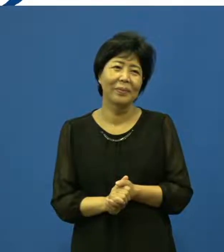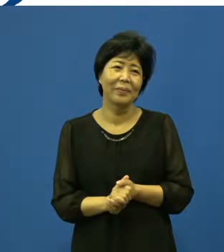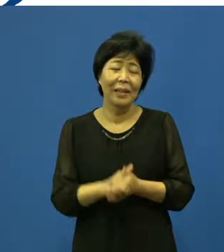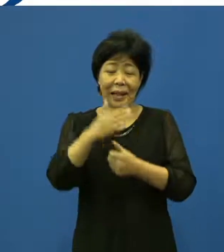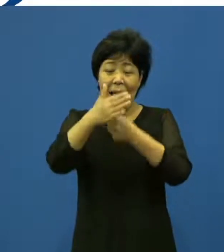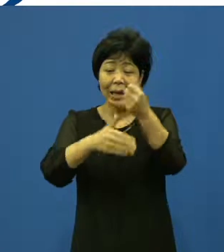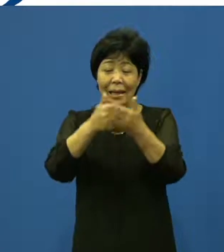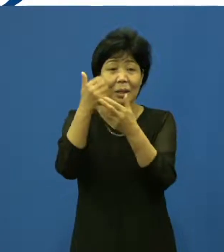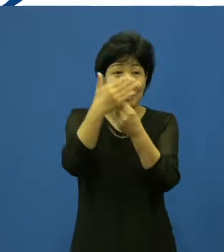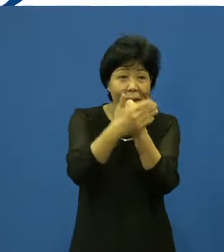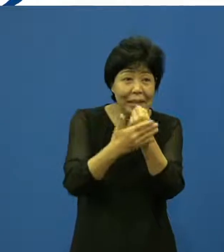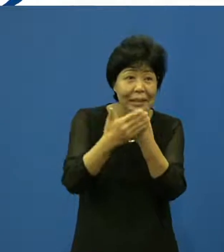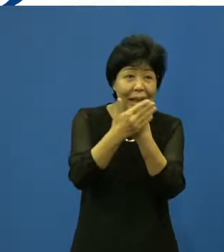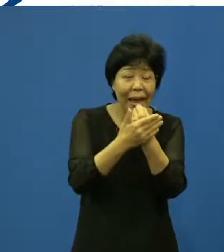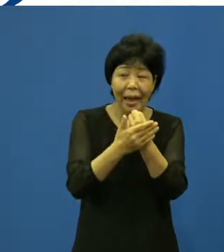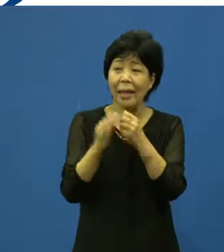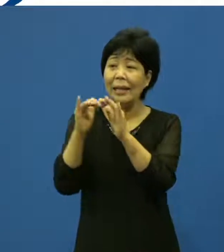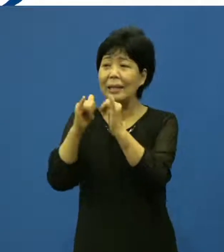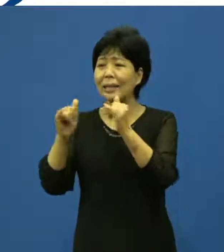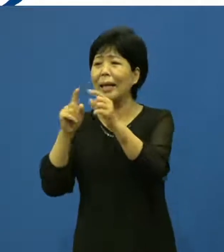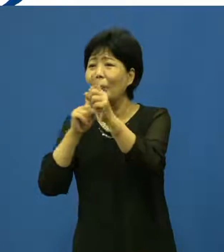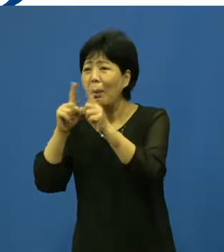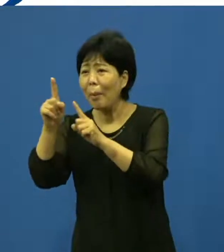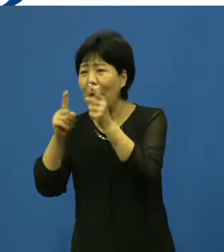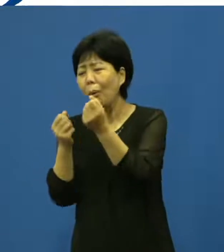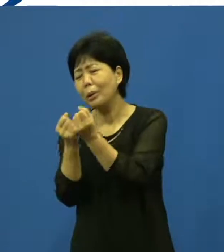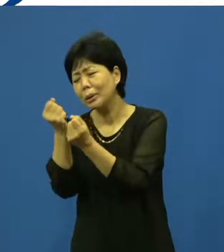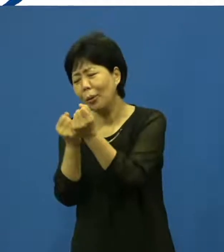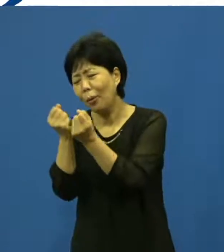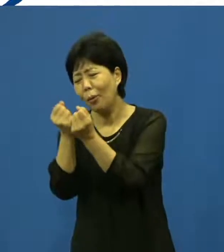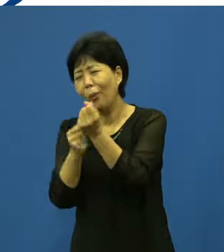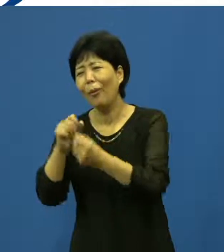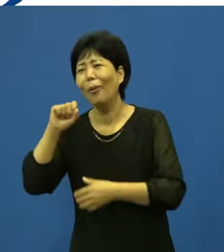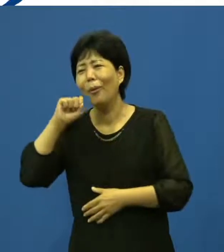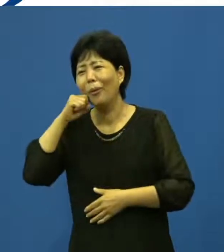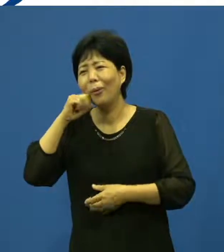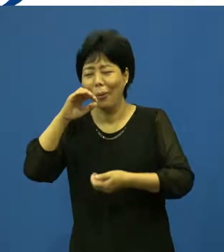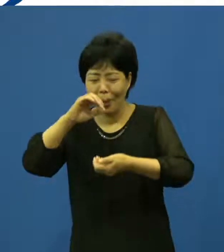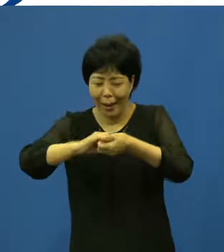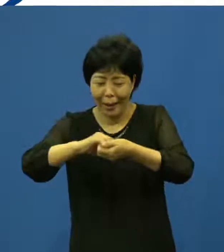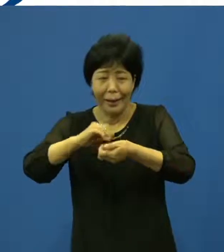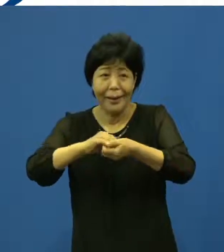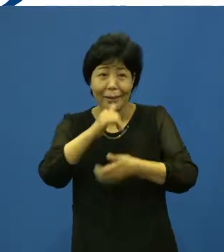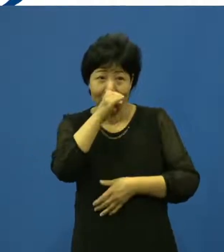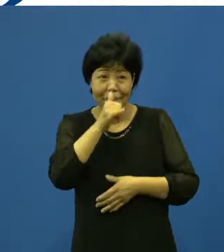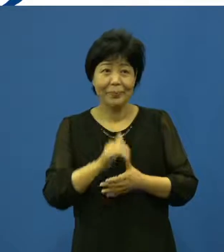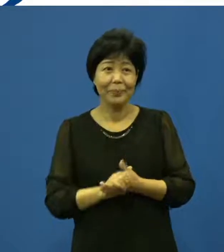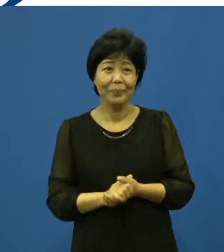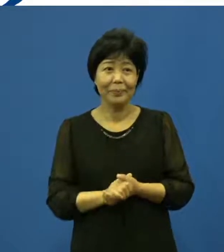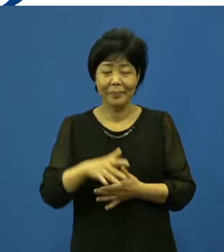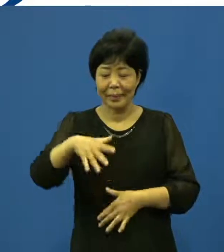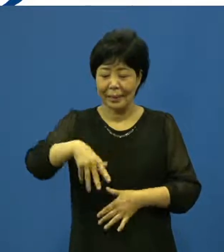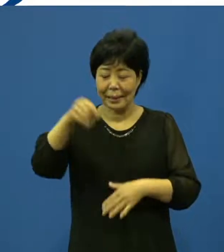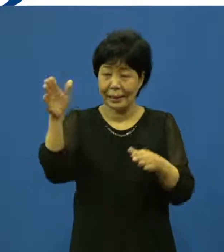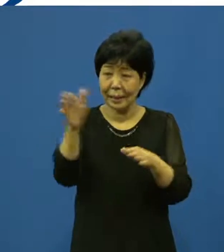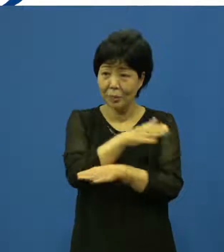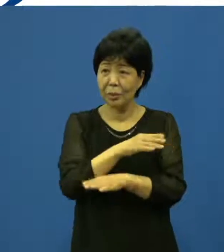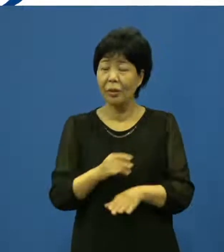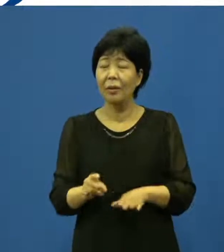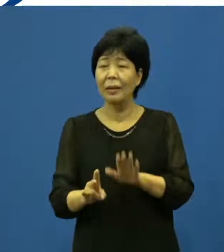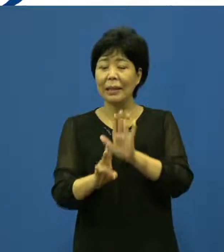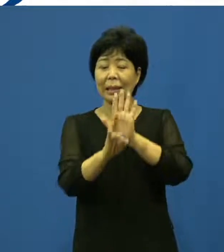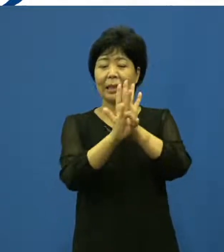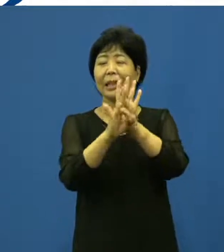하나님의 은혜를 인간의 언어로 풀어내기에는 한계가 있습니다. 그래서 창세기부터 요한계시록까지